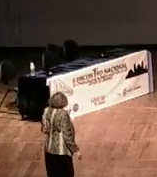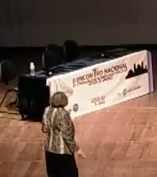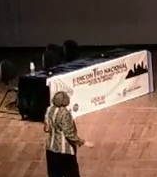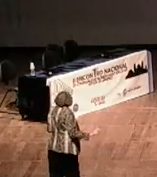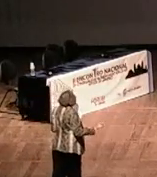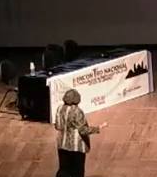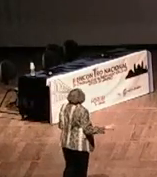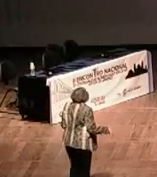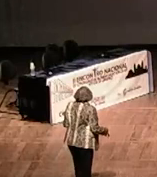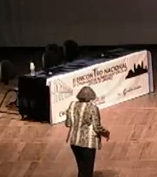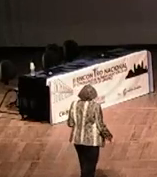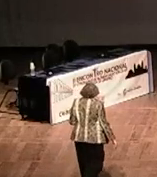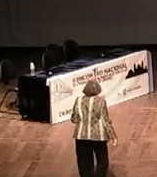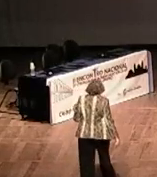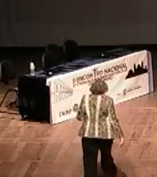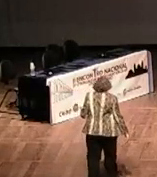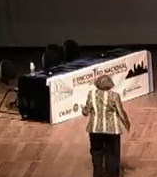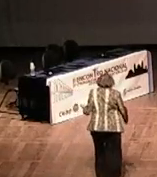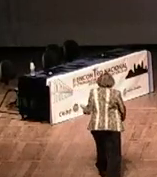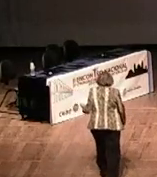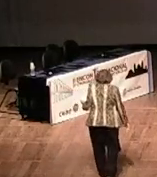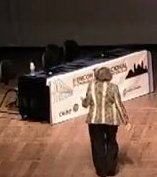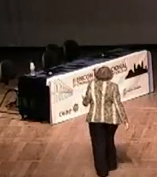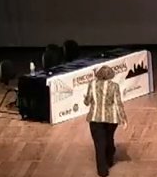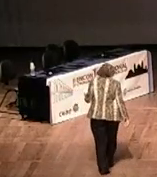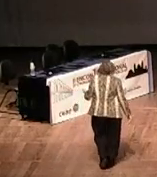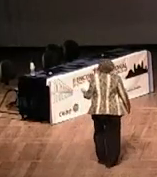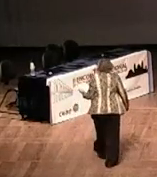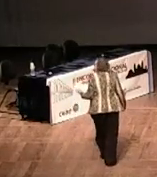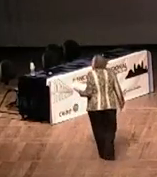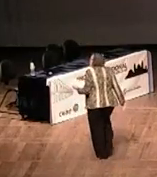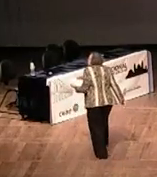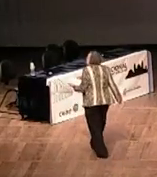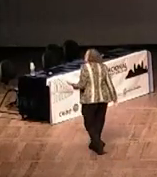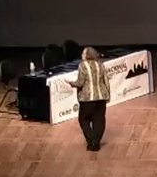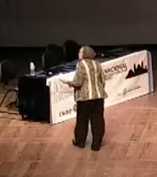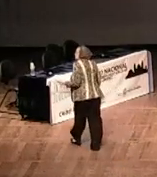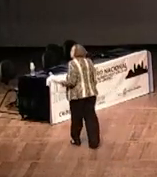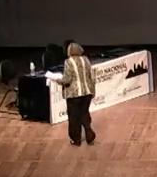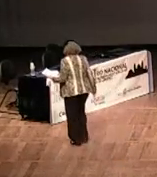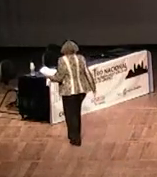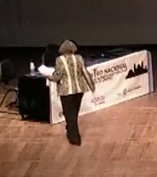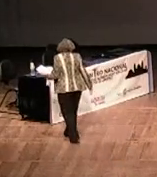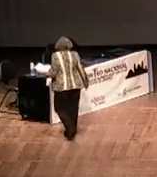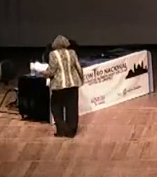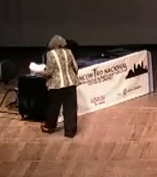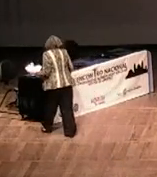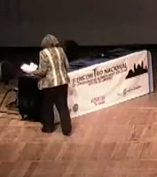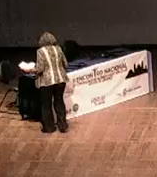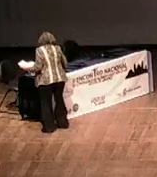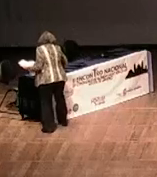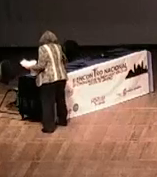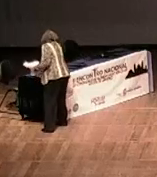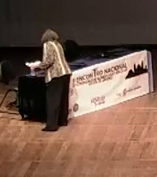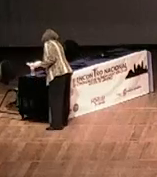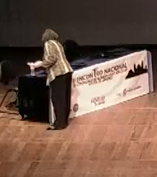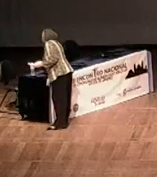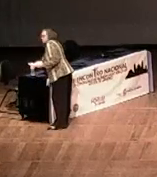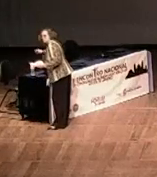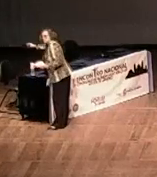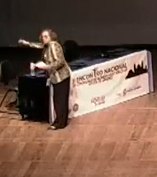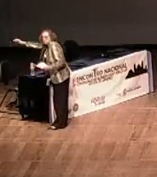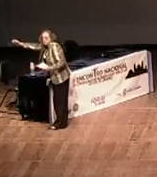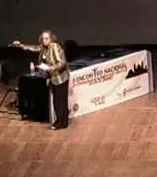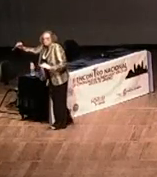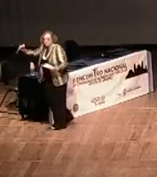alimentação escolar então sinta-se convidados a princípio para apenas gestores e atores do pinai do Estado do Rio de Janeiro que é o que o